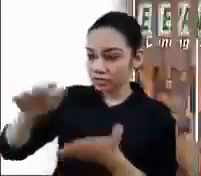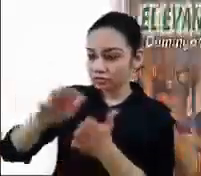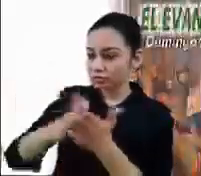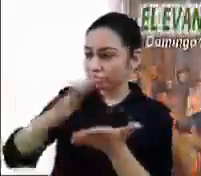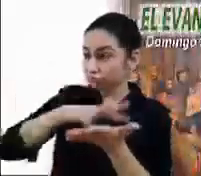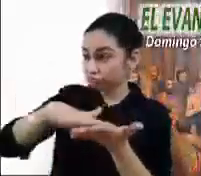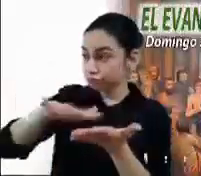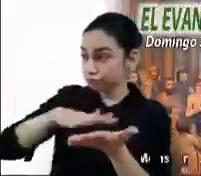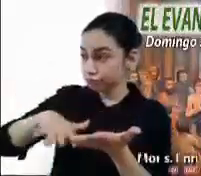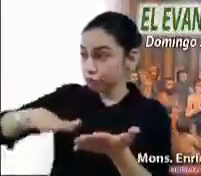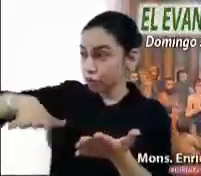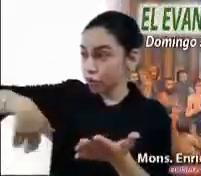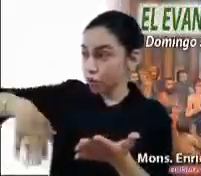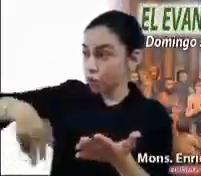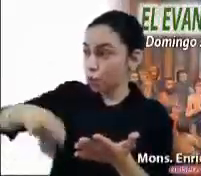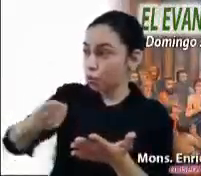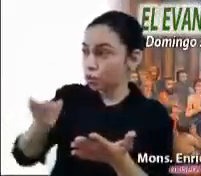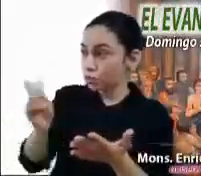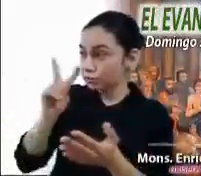Palabra del Señor.